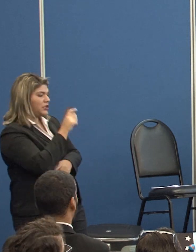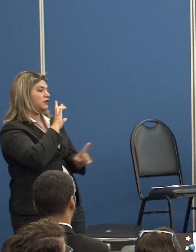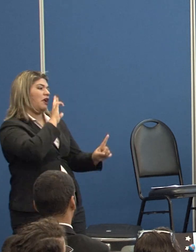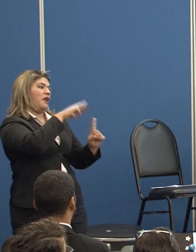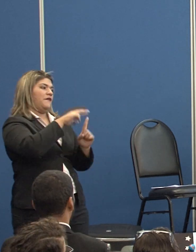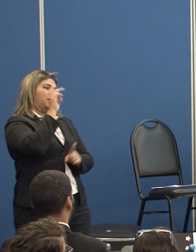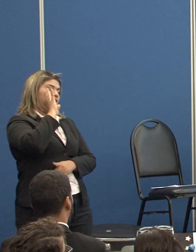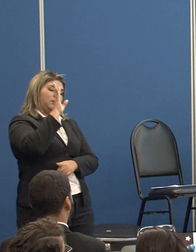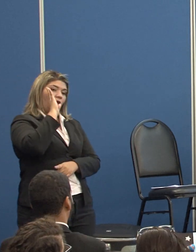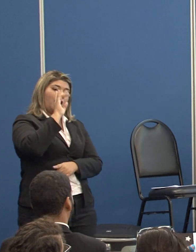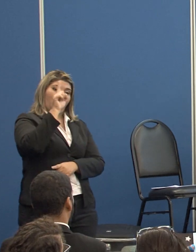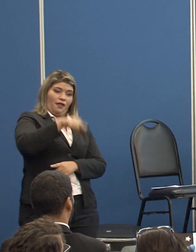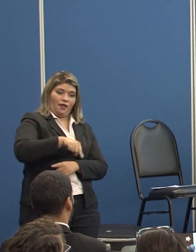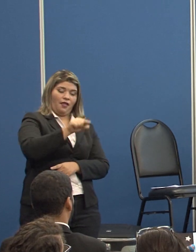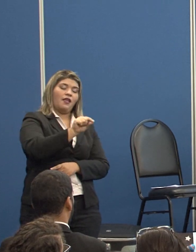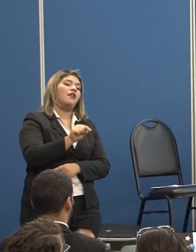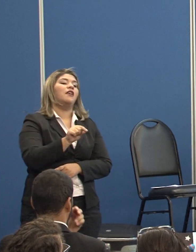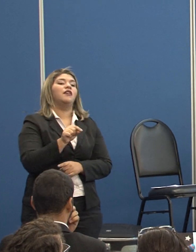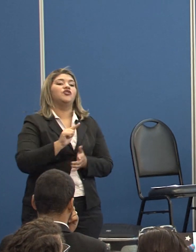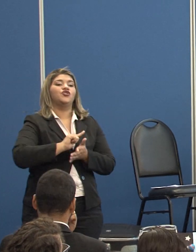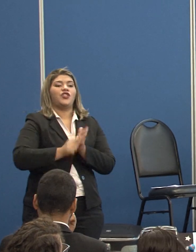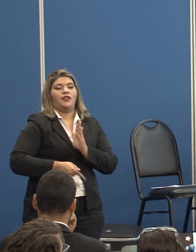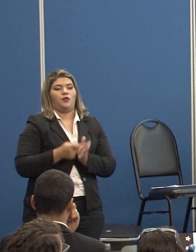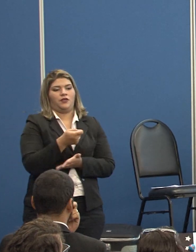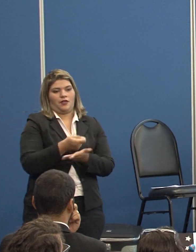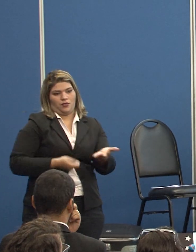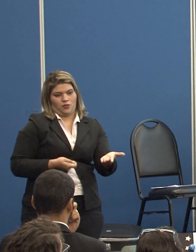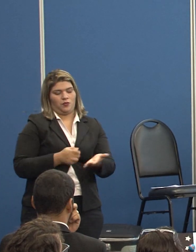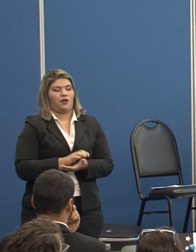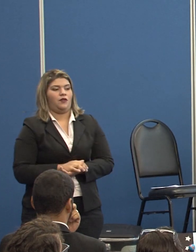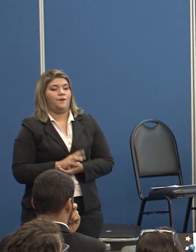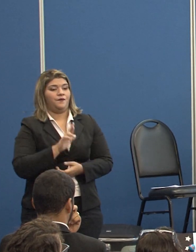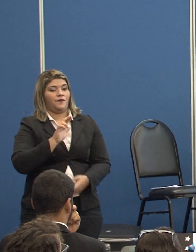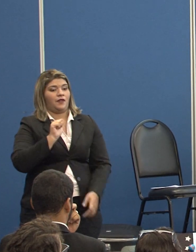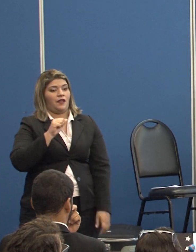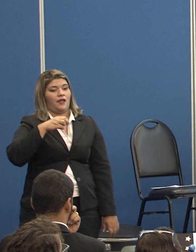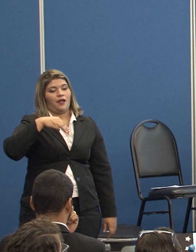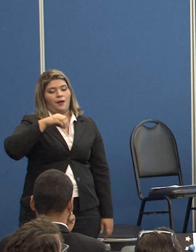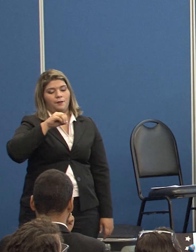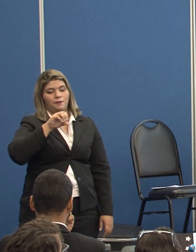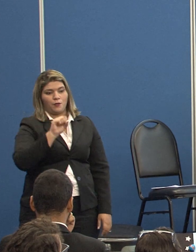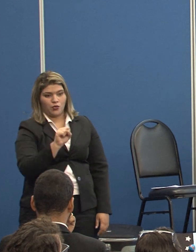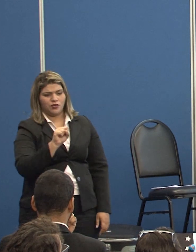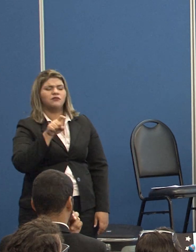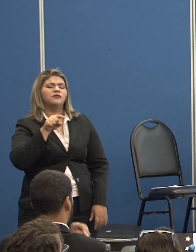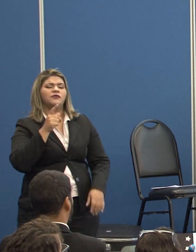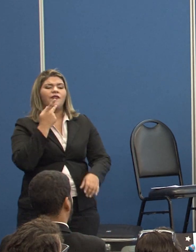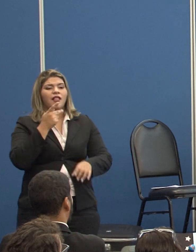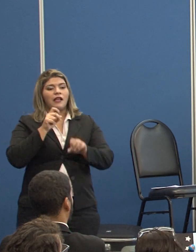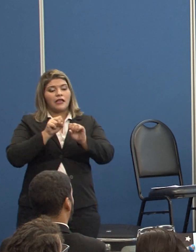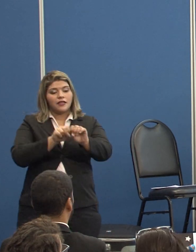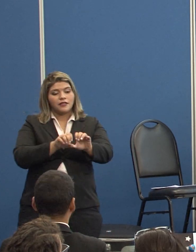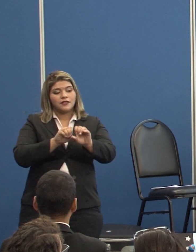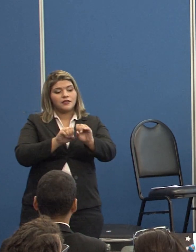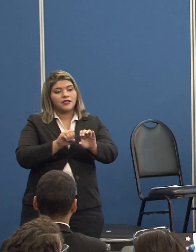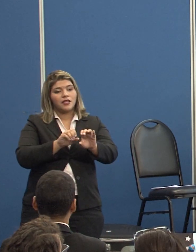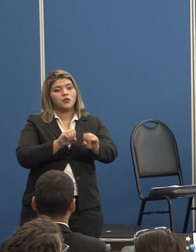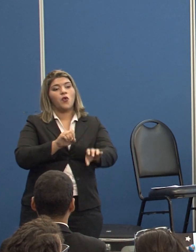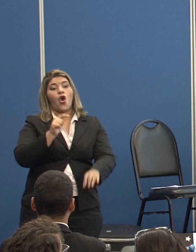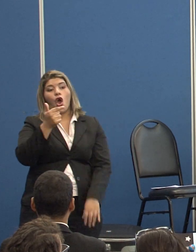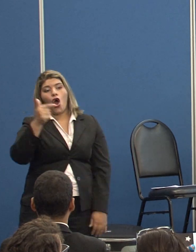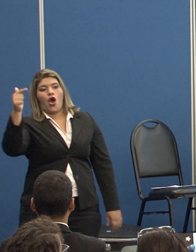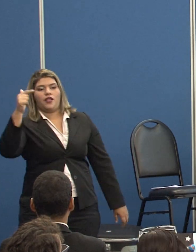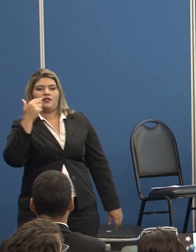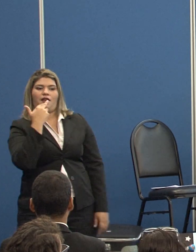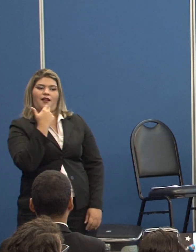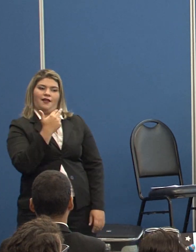no ensino baseado em gêneros textuais, Ramos, que trabalha com o ensino de outra língua,